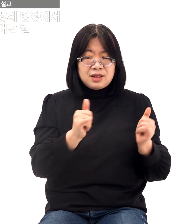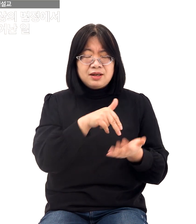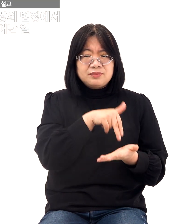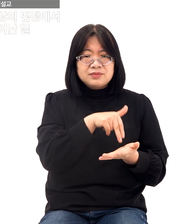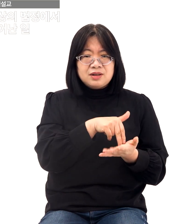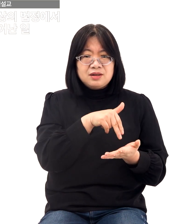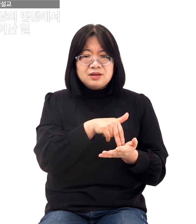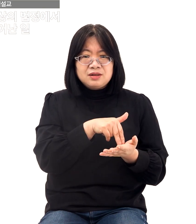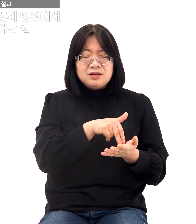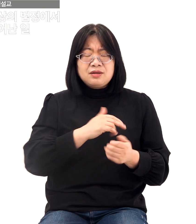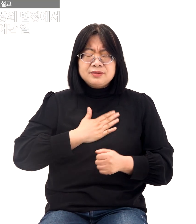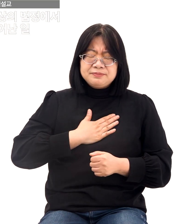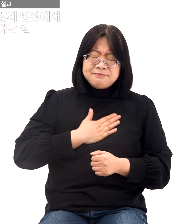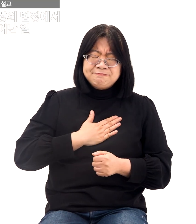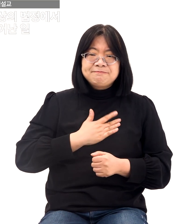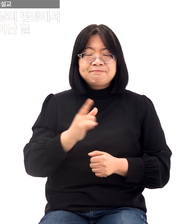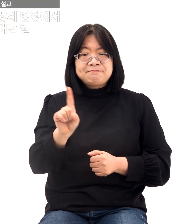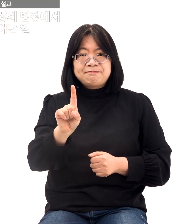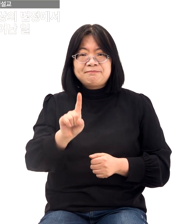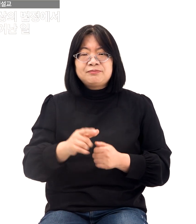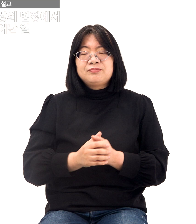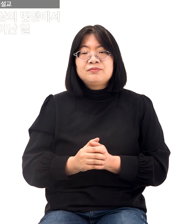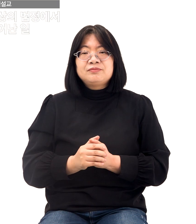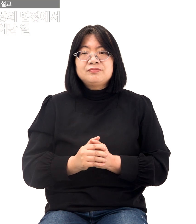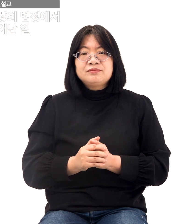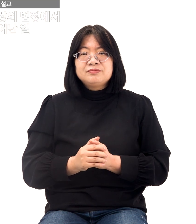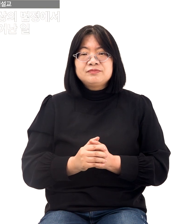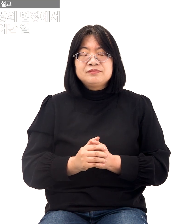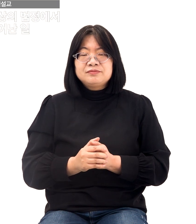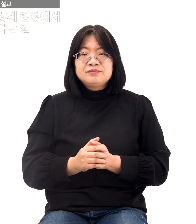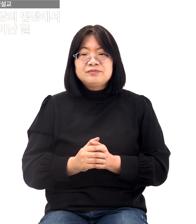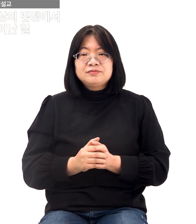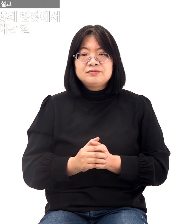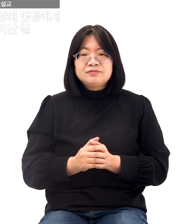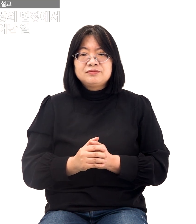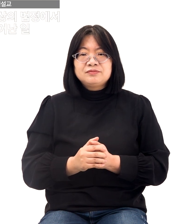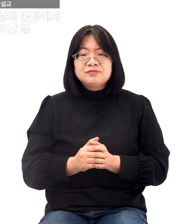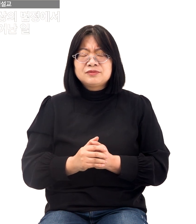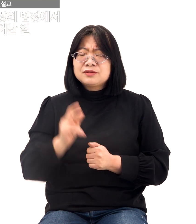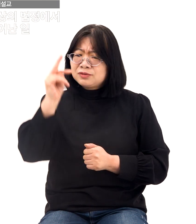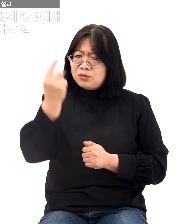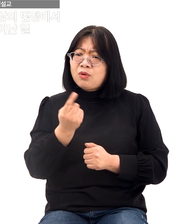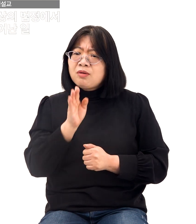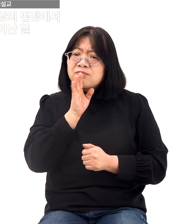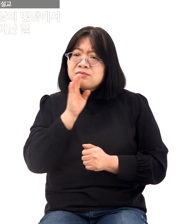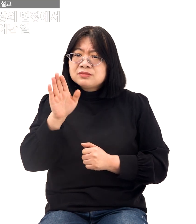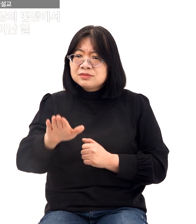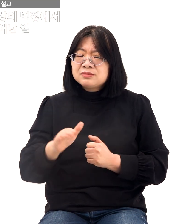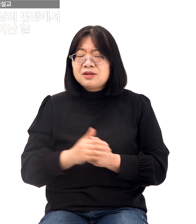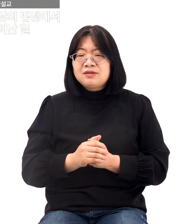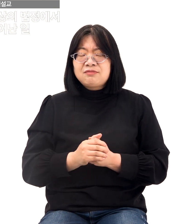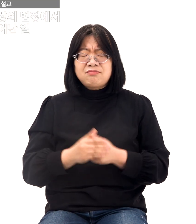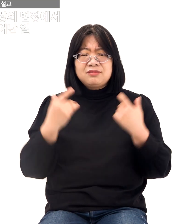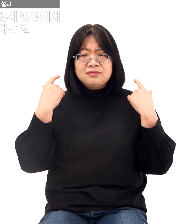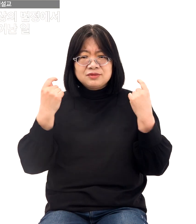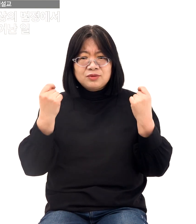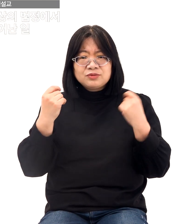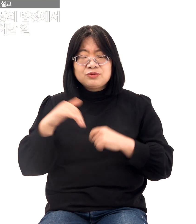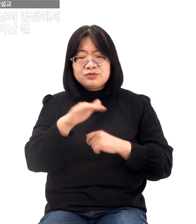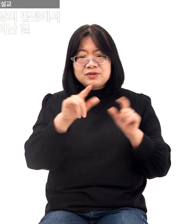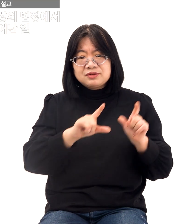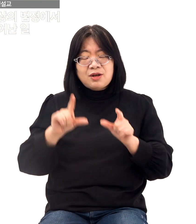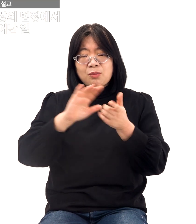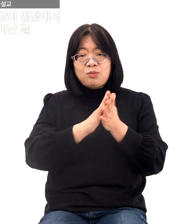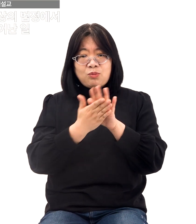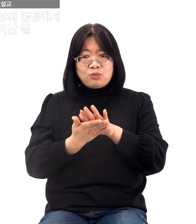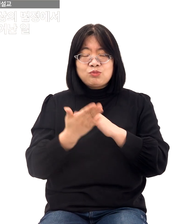그러면 백성들의 입장에서는 어떤 심정일까요? 아, 뭐 돌아오긴 왔는데 여전히 우리 삶은